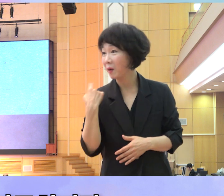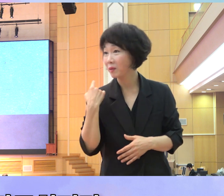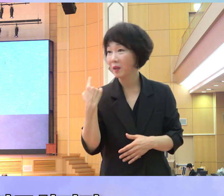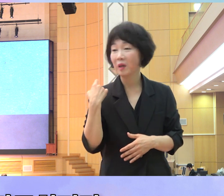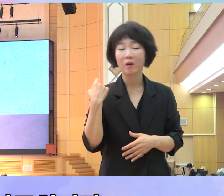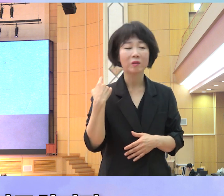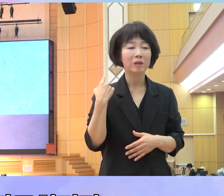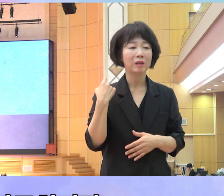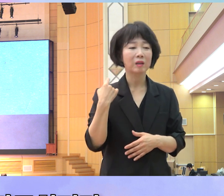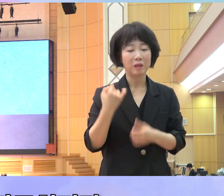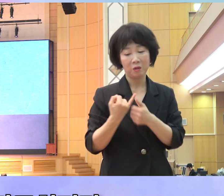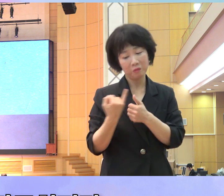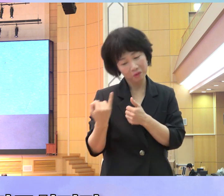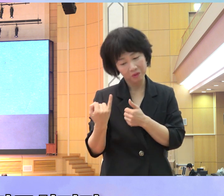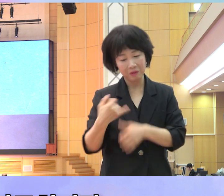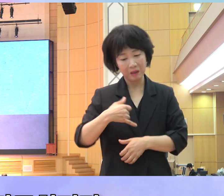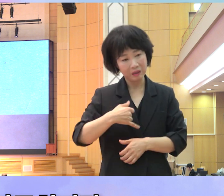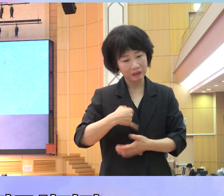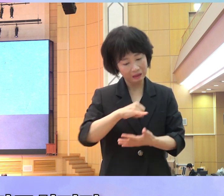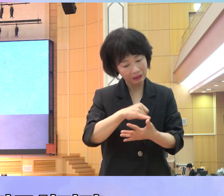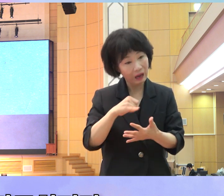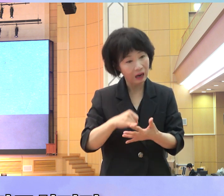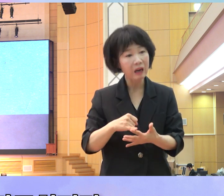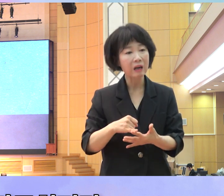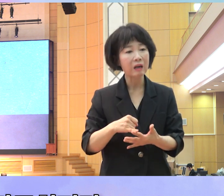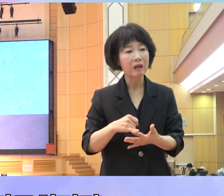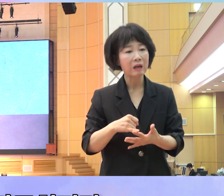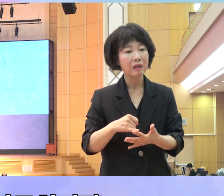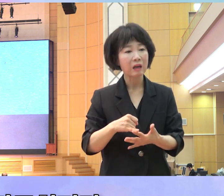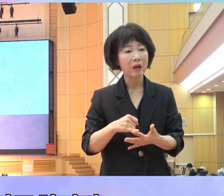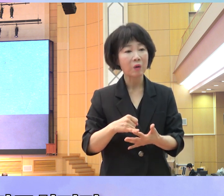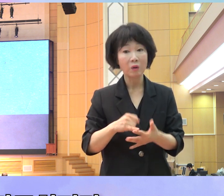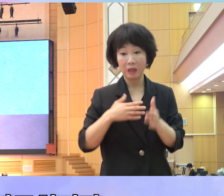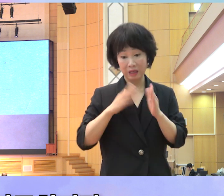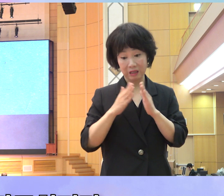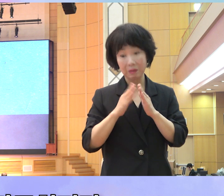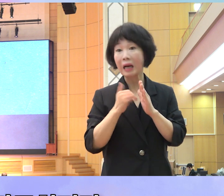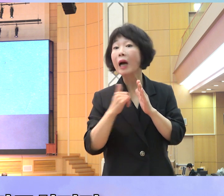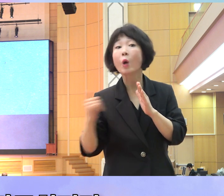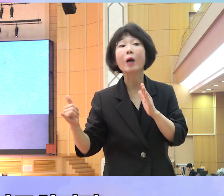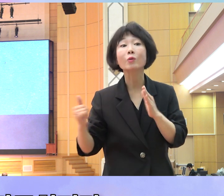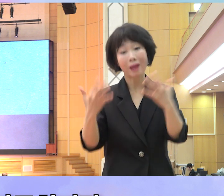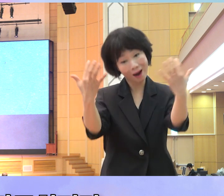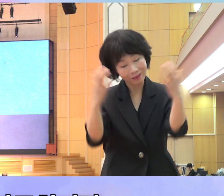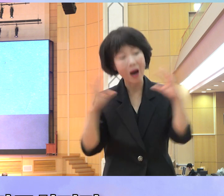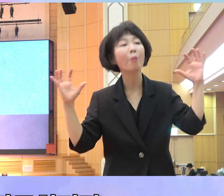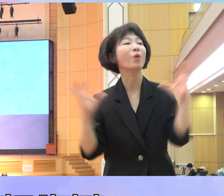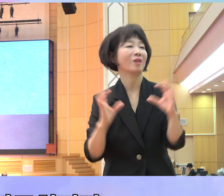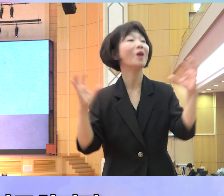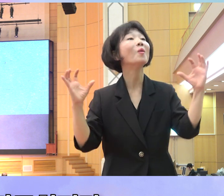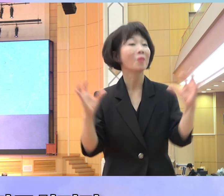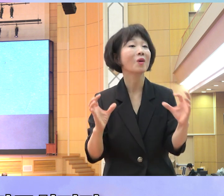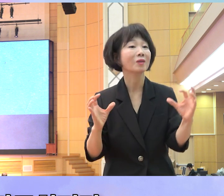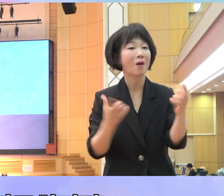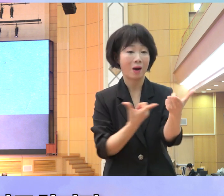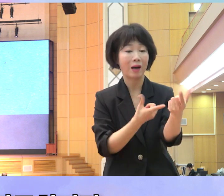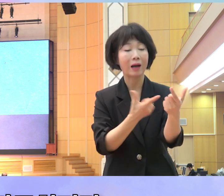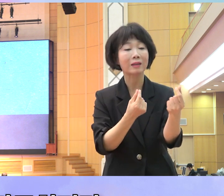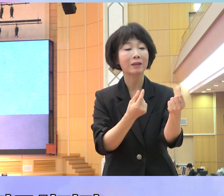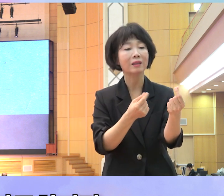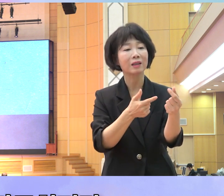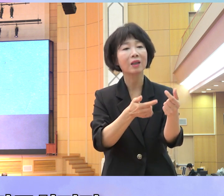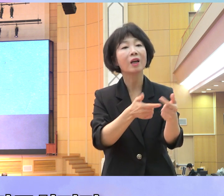먹는데 우리 처남, 그러니까 처남 아들이 제일 어리거든요, 우리 가족